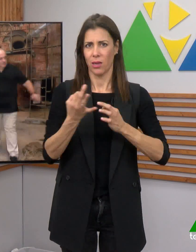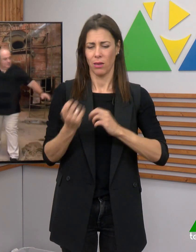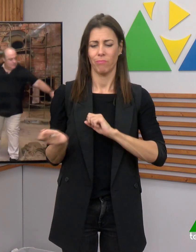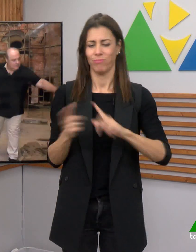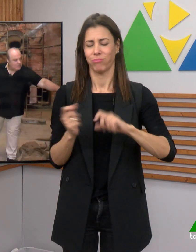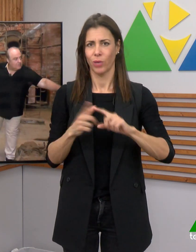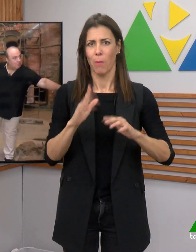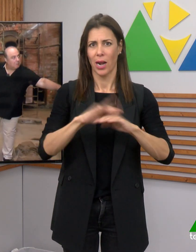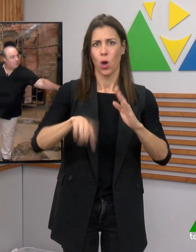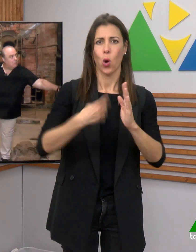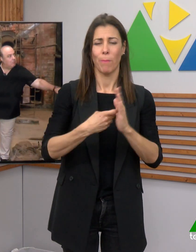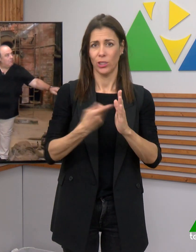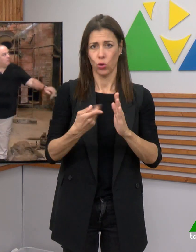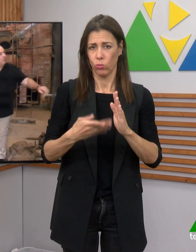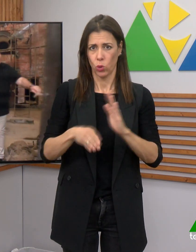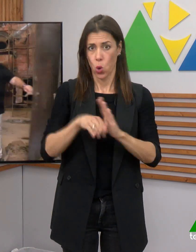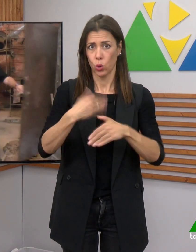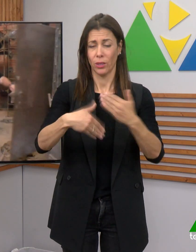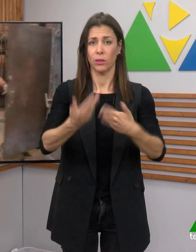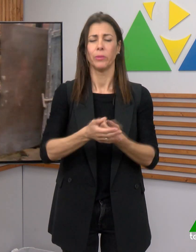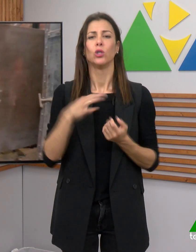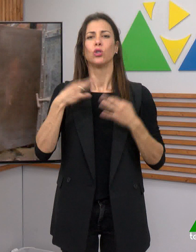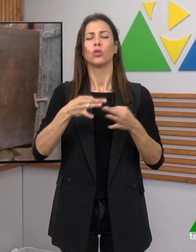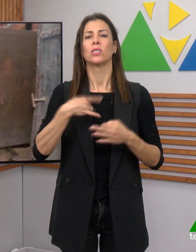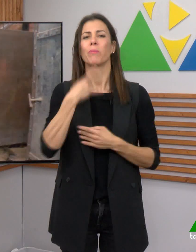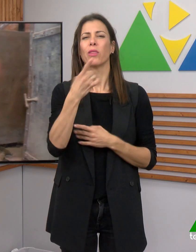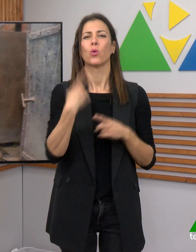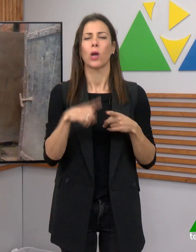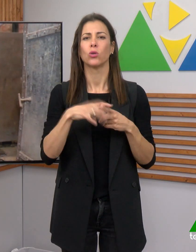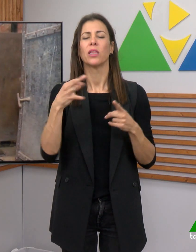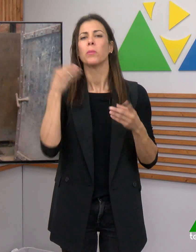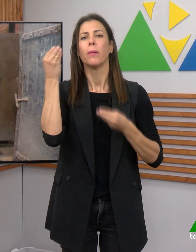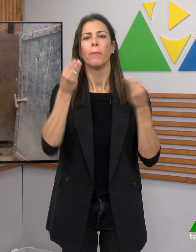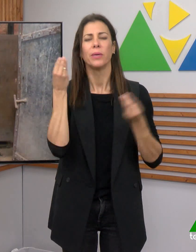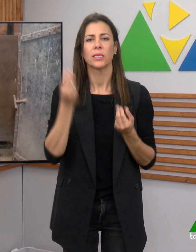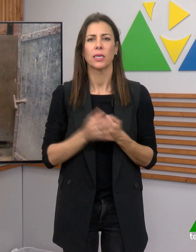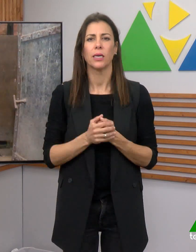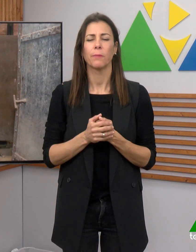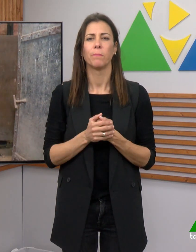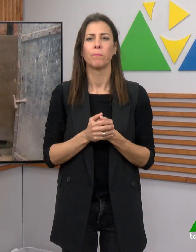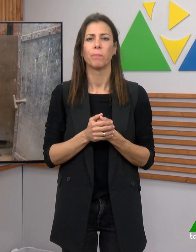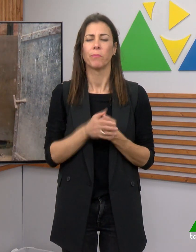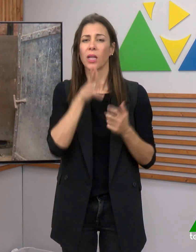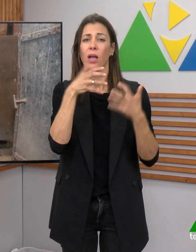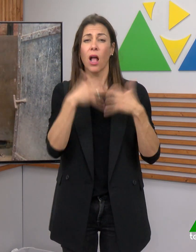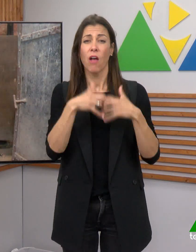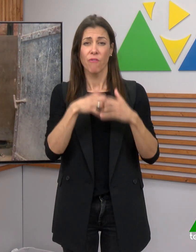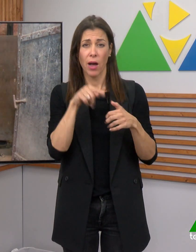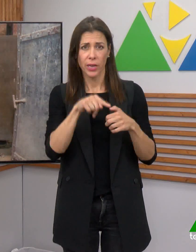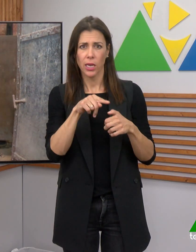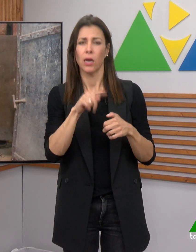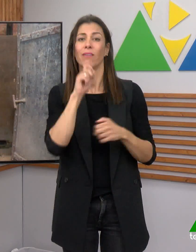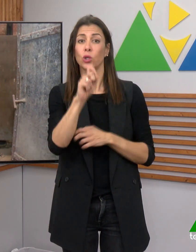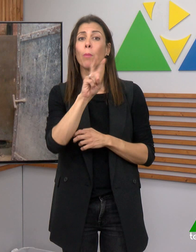estas constantemente. Si yo siempre digo una cosa, que hay que pensar que la fábrica funcionaba